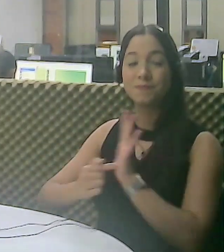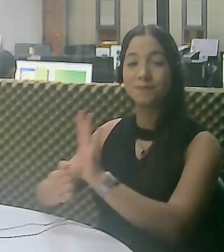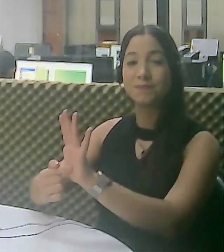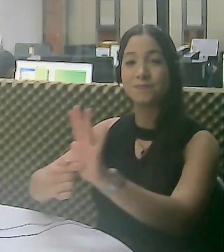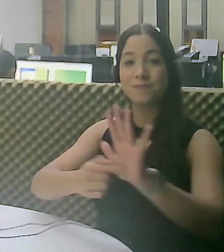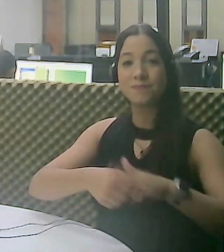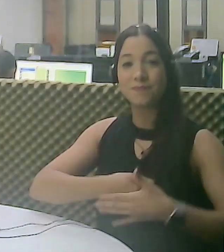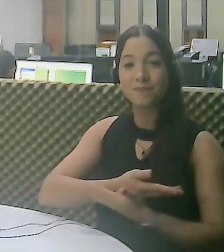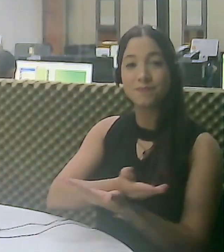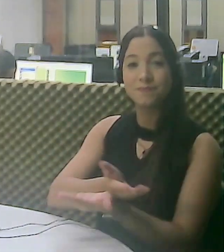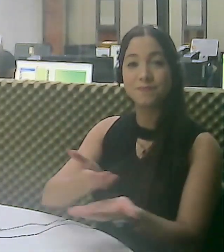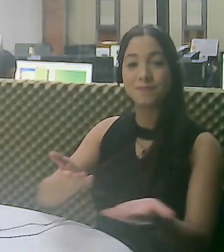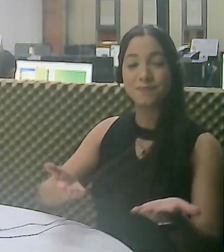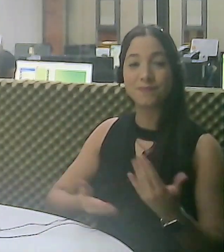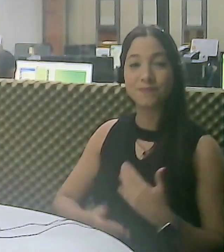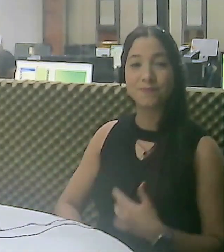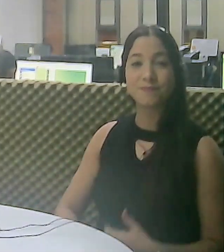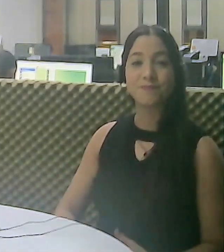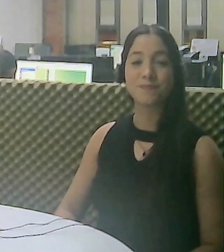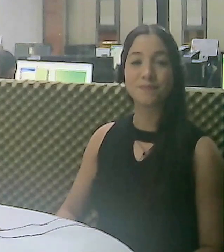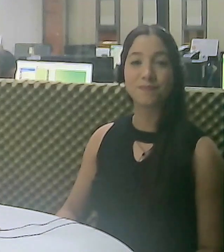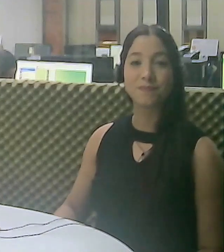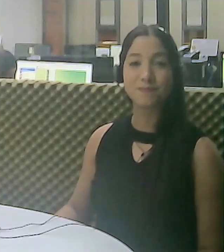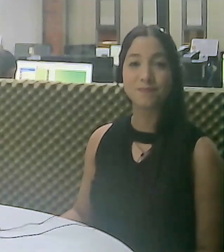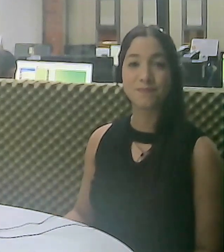Uberlândia no ar pra você.